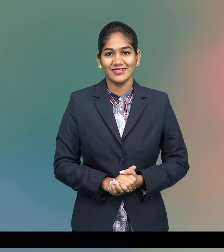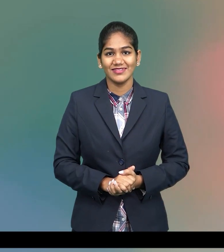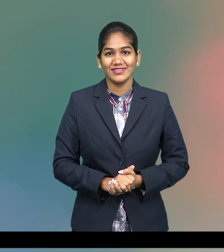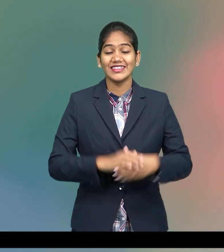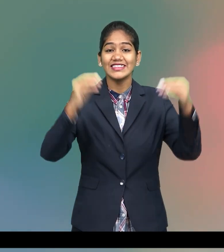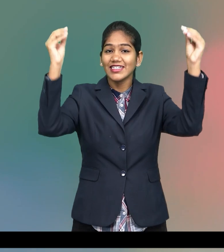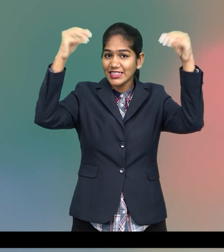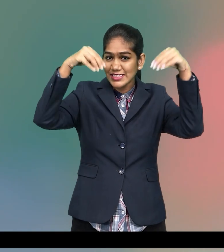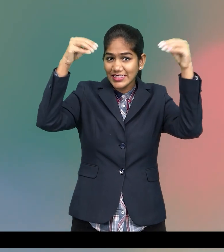వర్షపు,